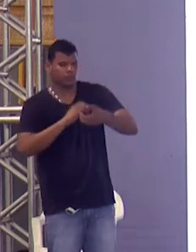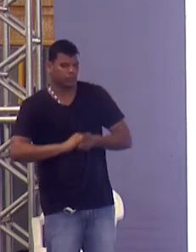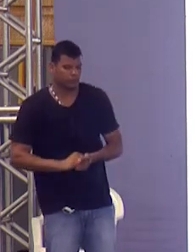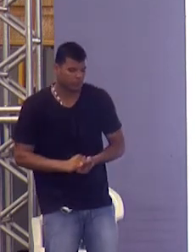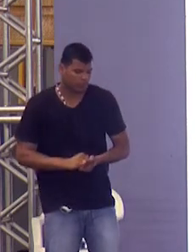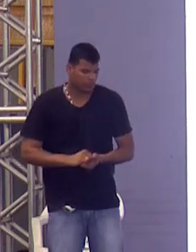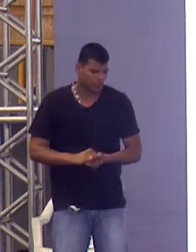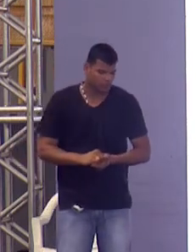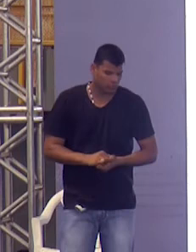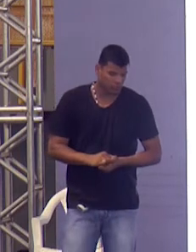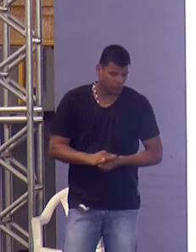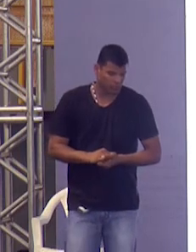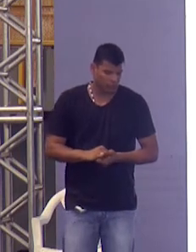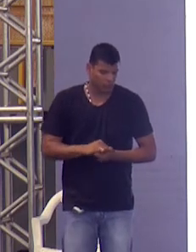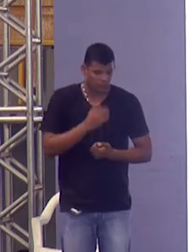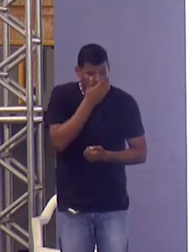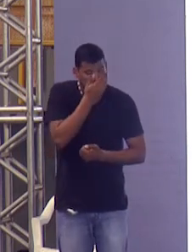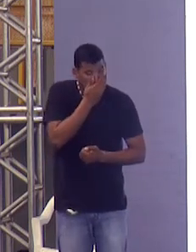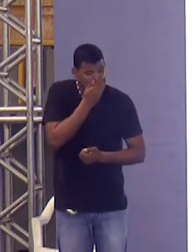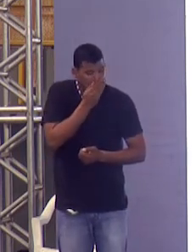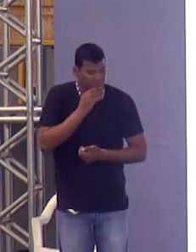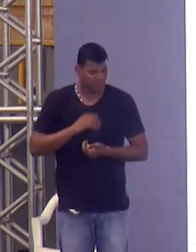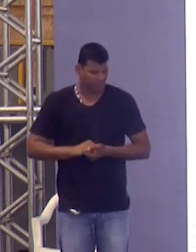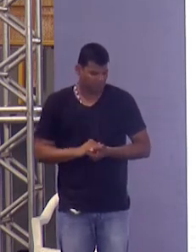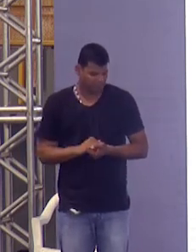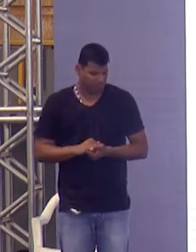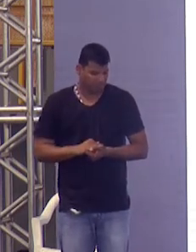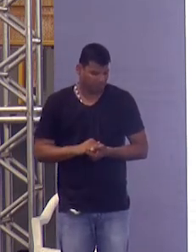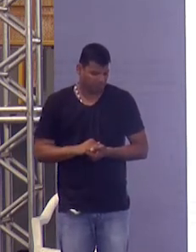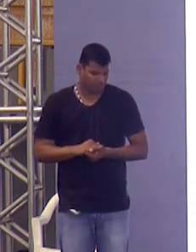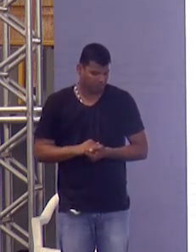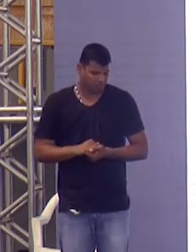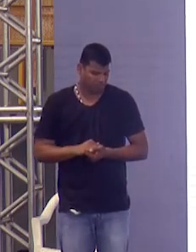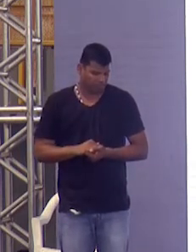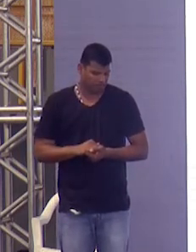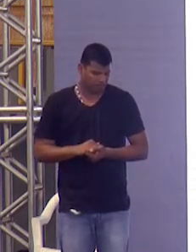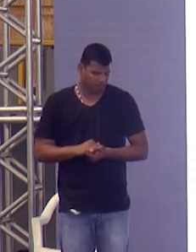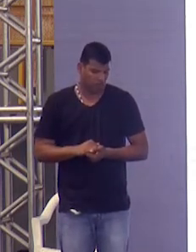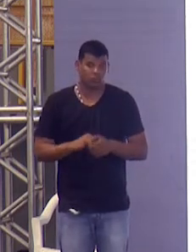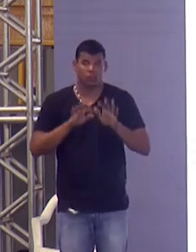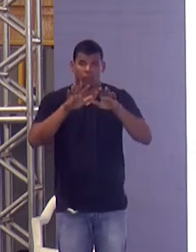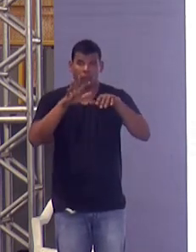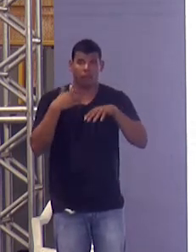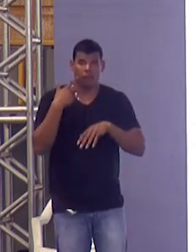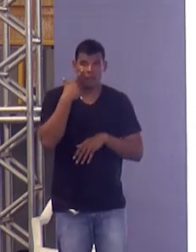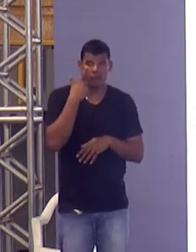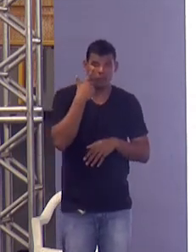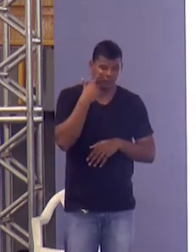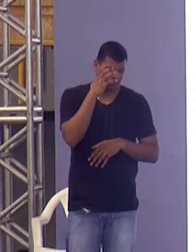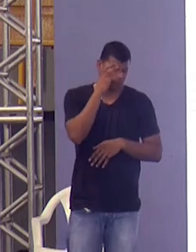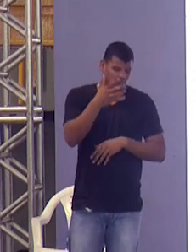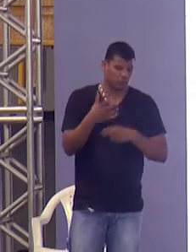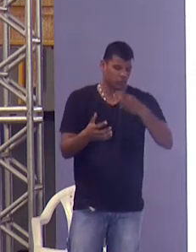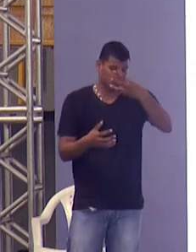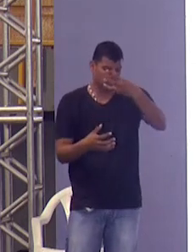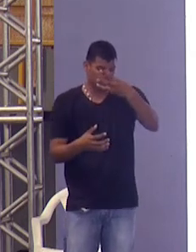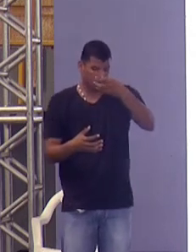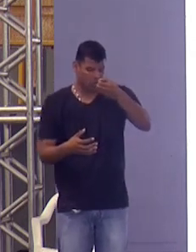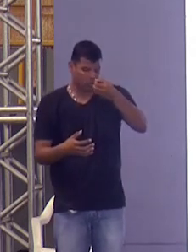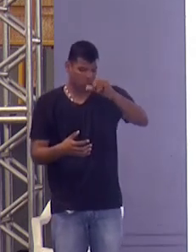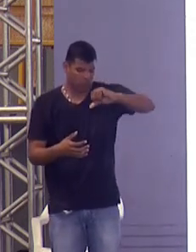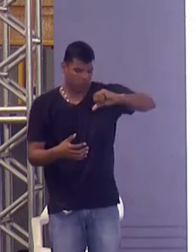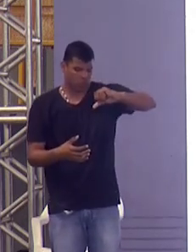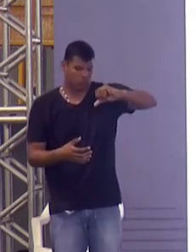um algarismo. Quando você faz essa continha, você encontra